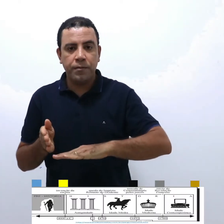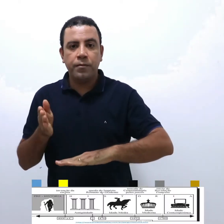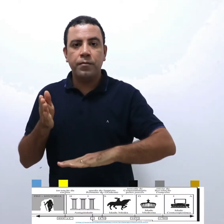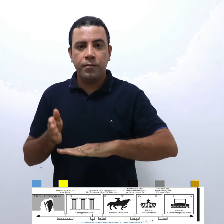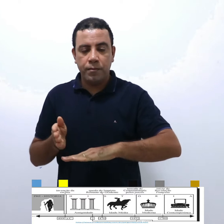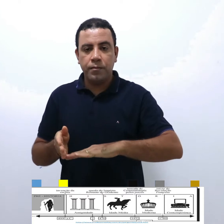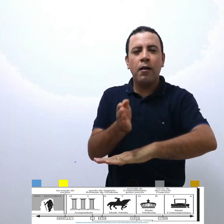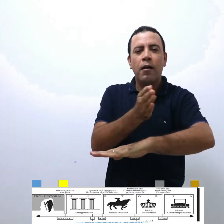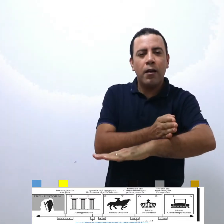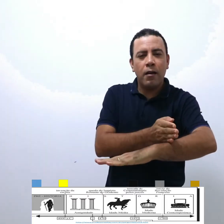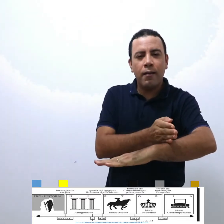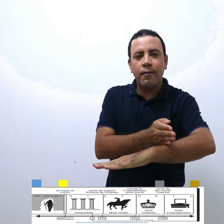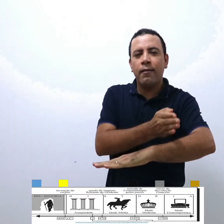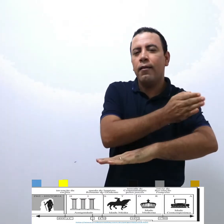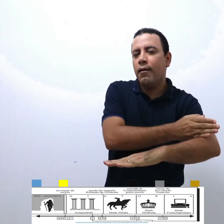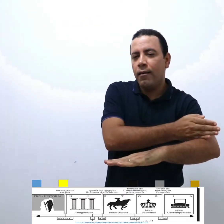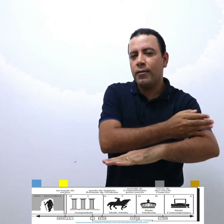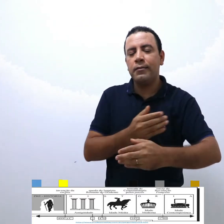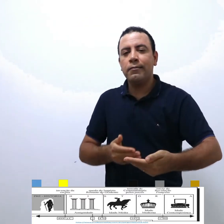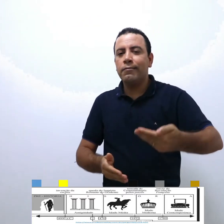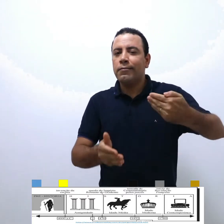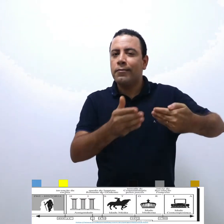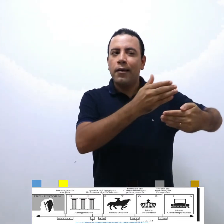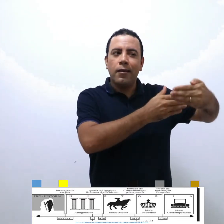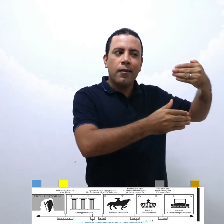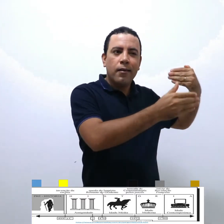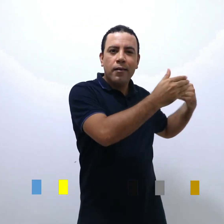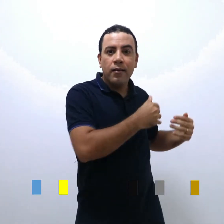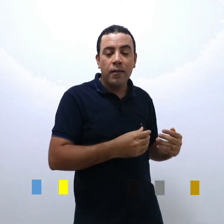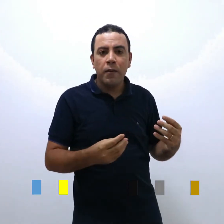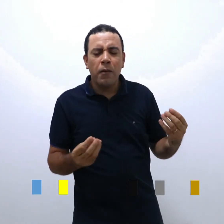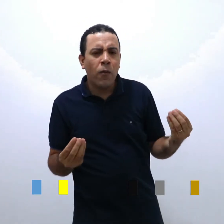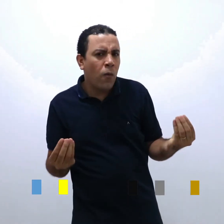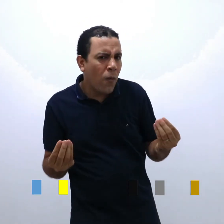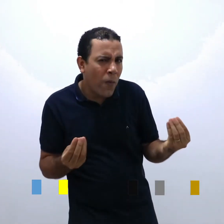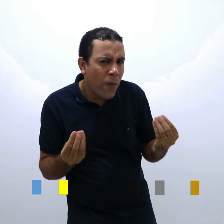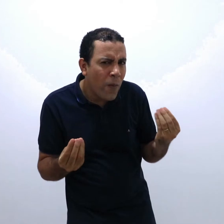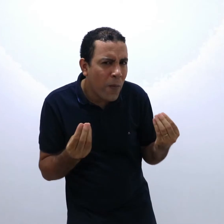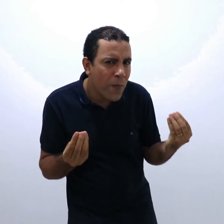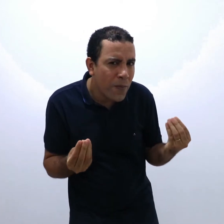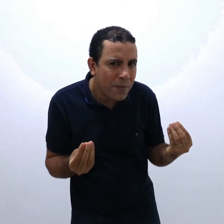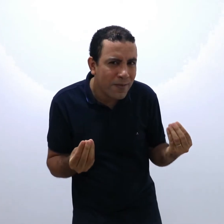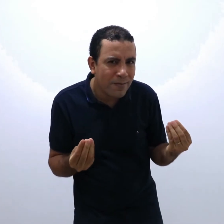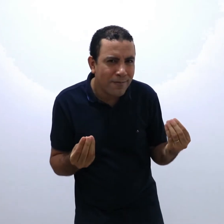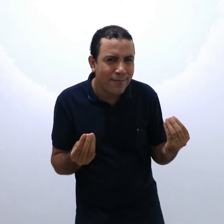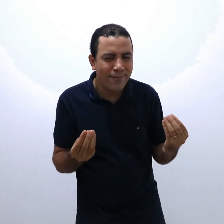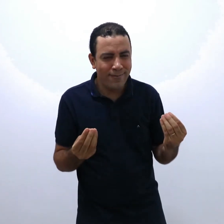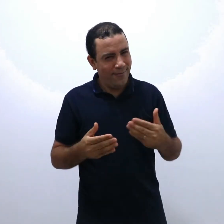diversos períodos, na Idade Moderna, na Idade Média, na Idade Antiga, como é que a gente